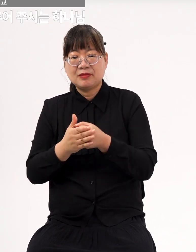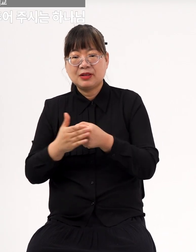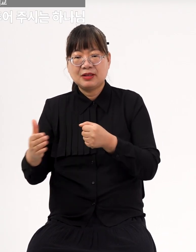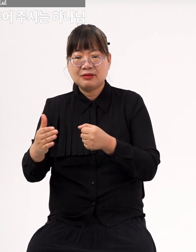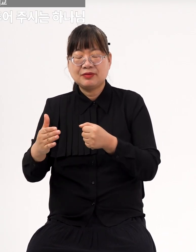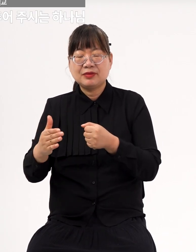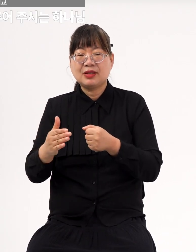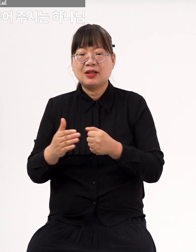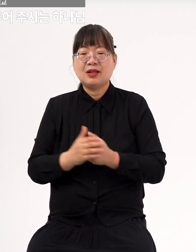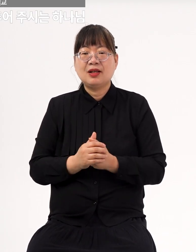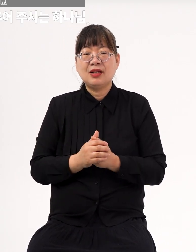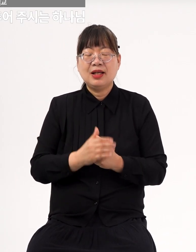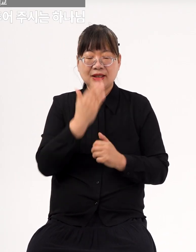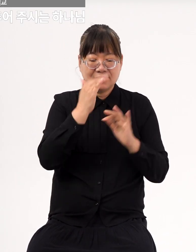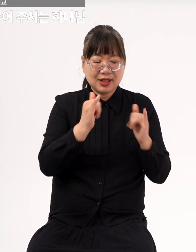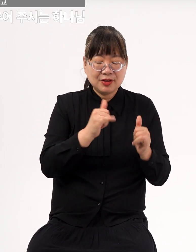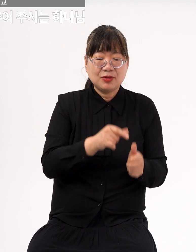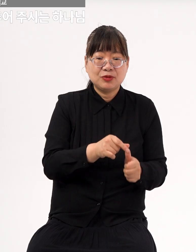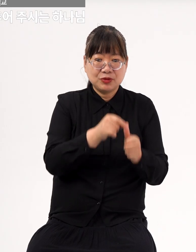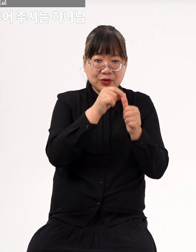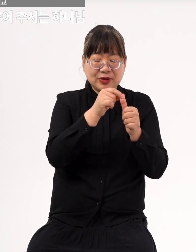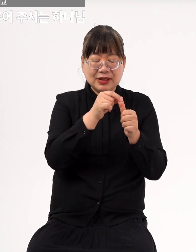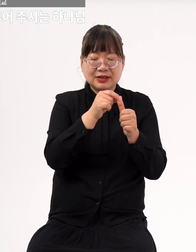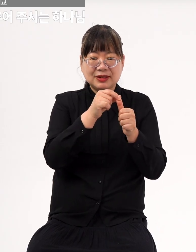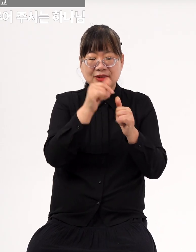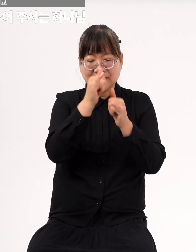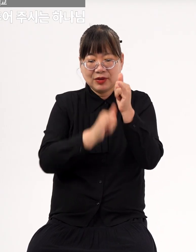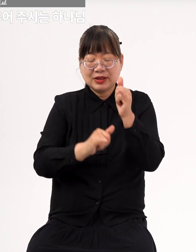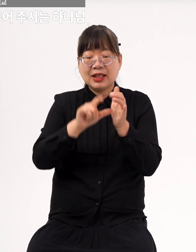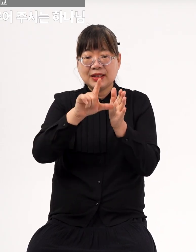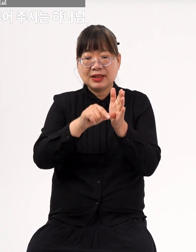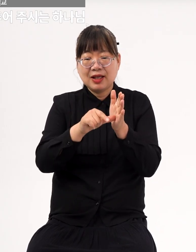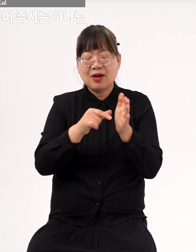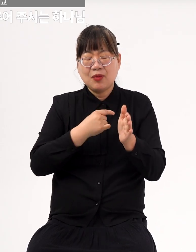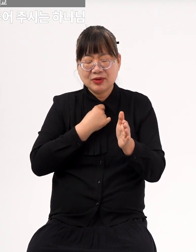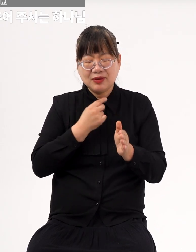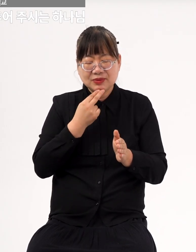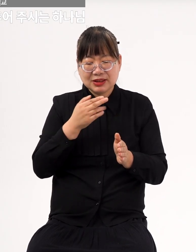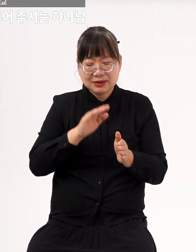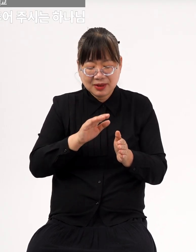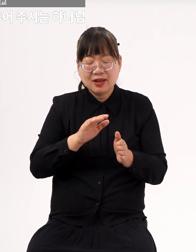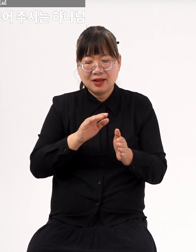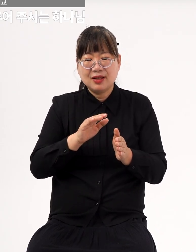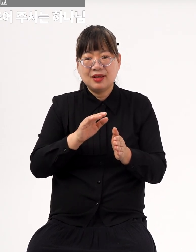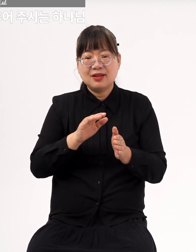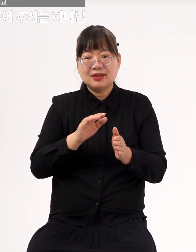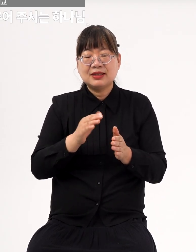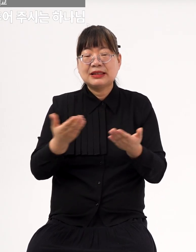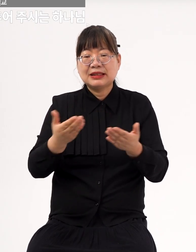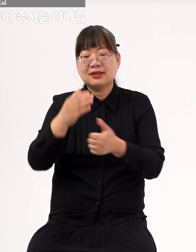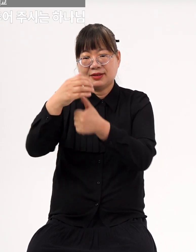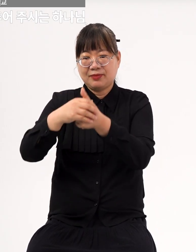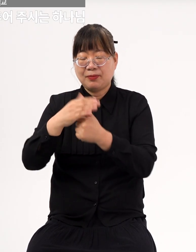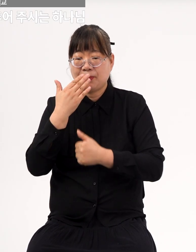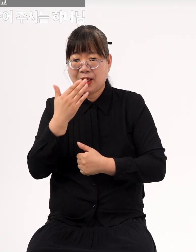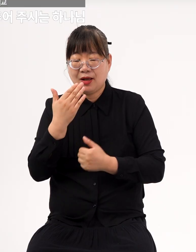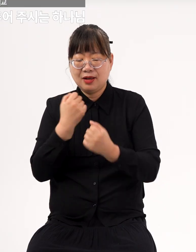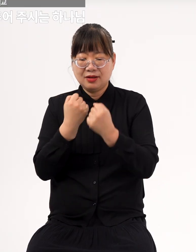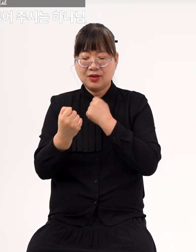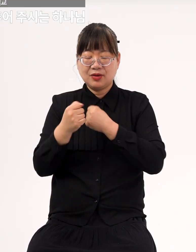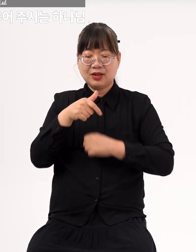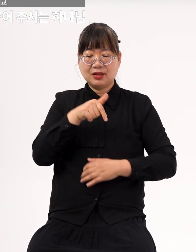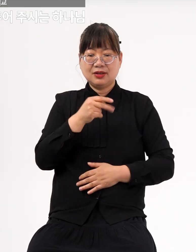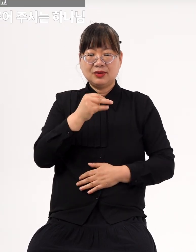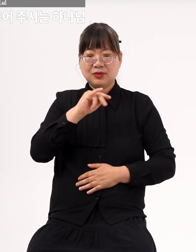역사의 전면에 부득이 원치 않은 시간에 나서게 되죠. 그럼에도 불구하고